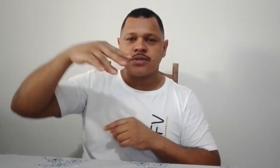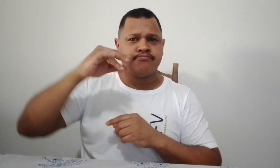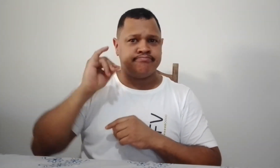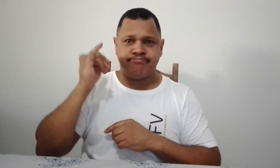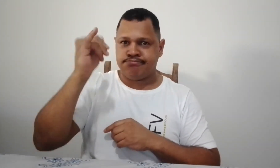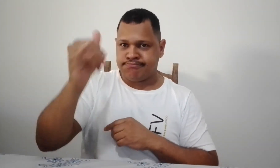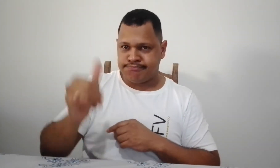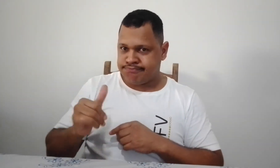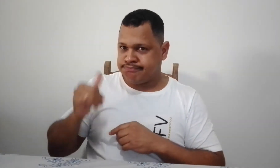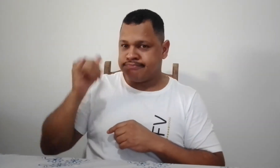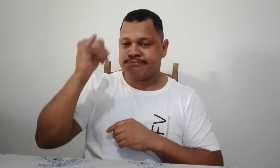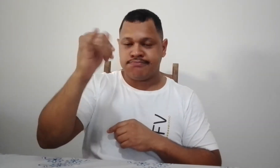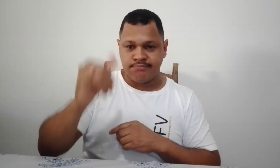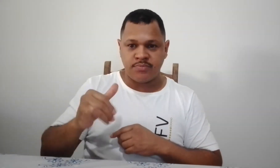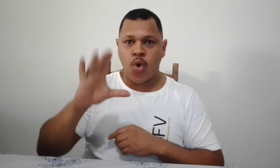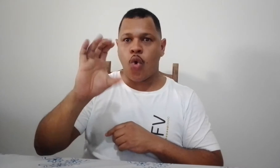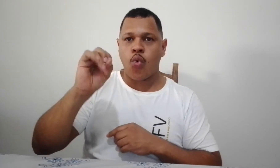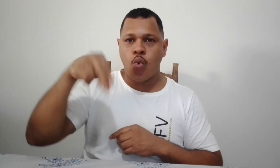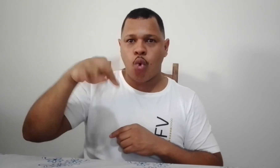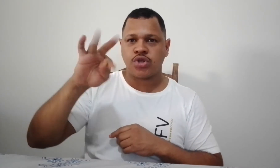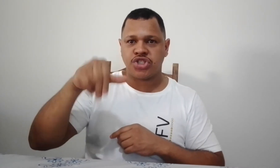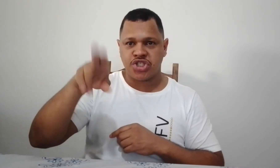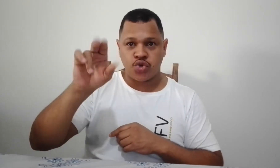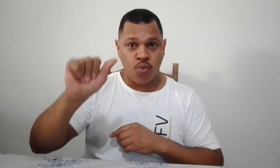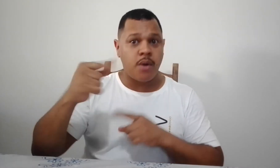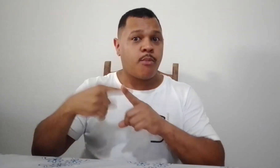os elétrons menos estão sempre do mesmo lado.